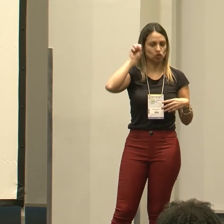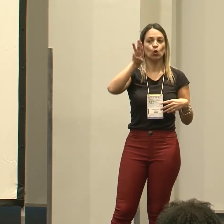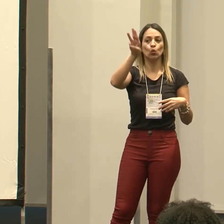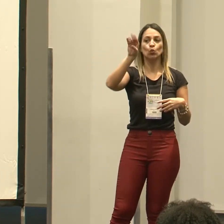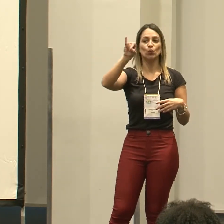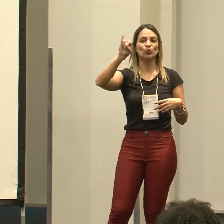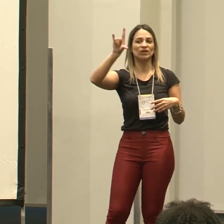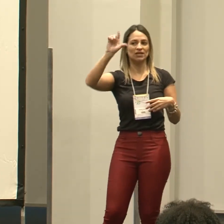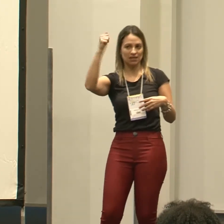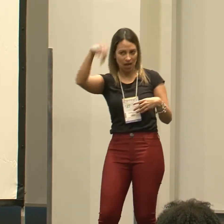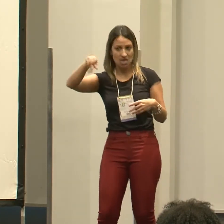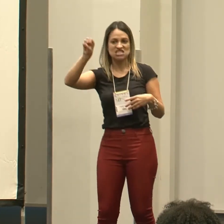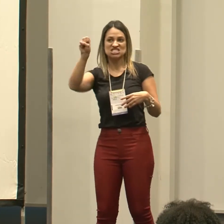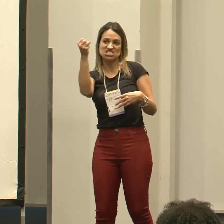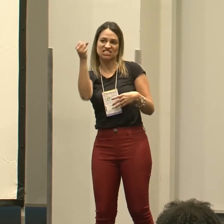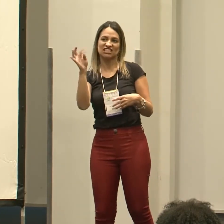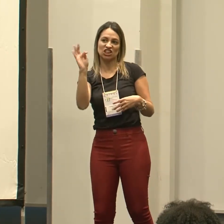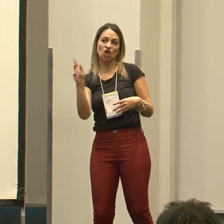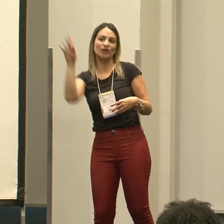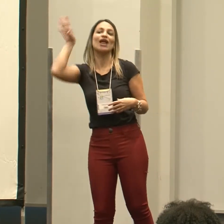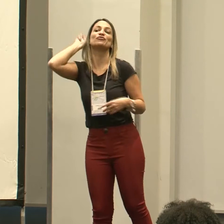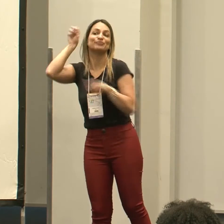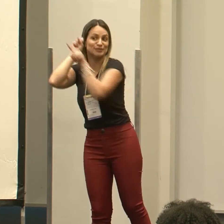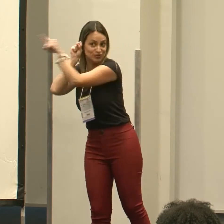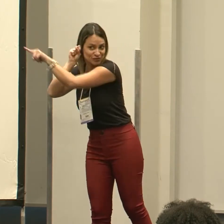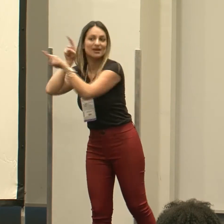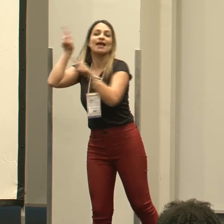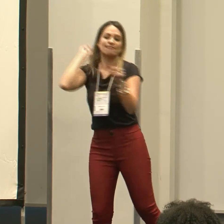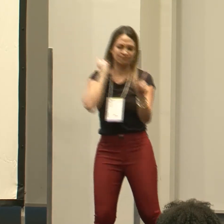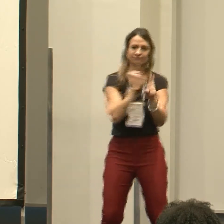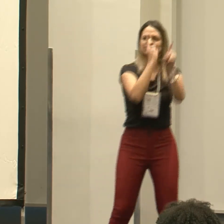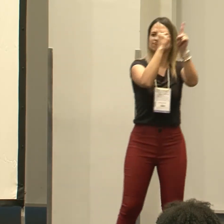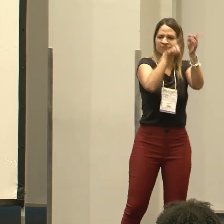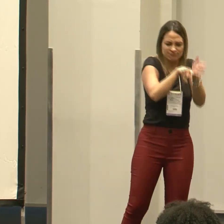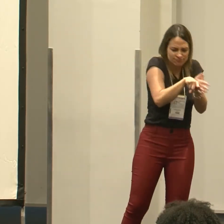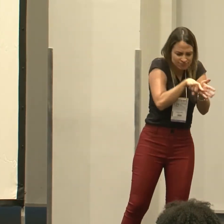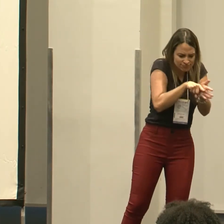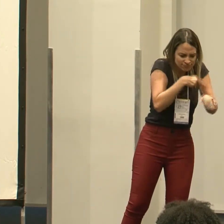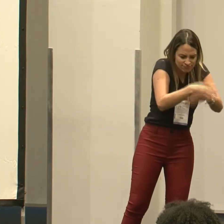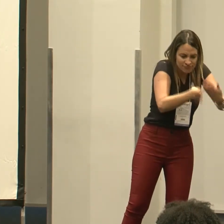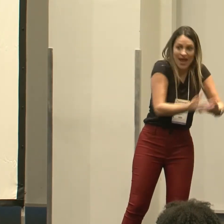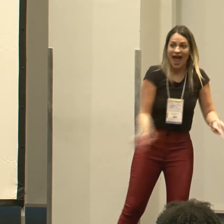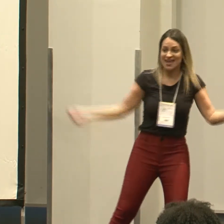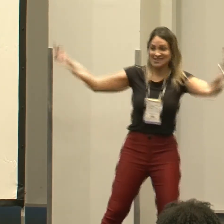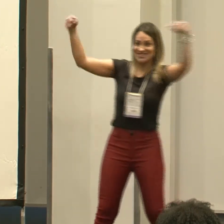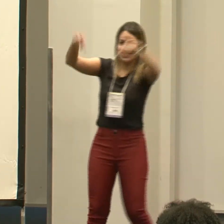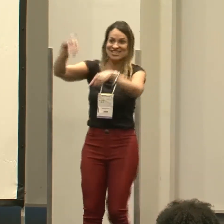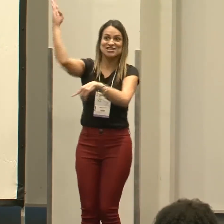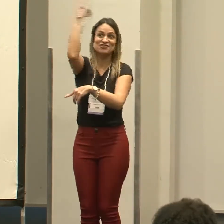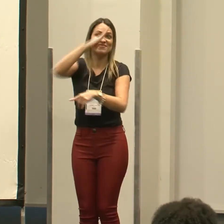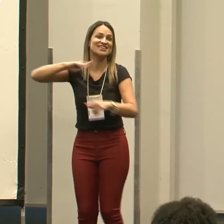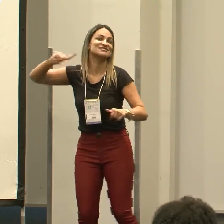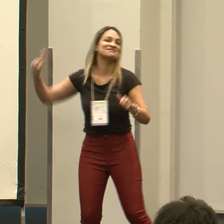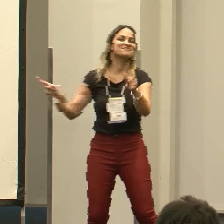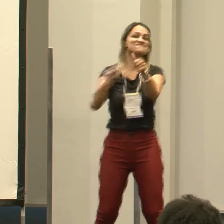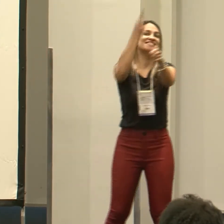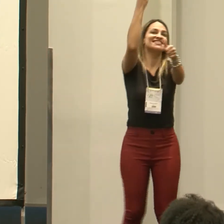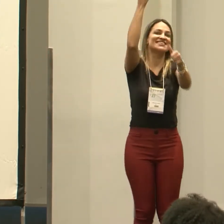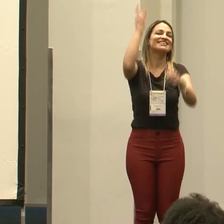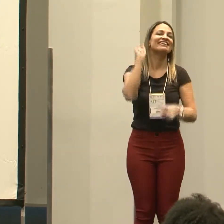não, ouvinte. O nome dele é William Stockel, é ouvinte. E ele foi quem descobriu, e aqui no